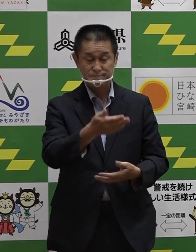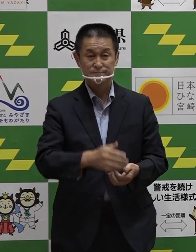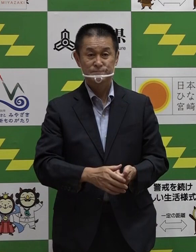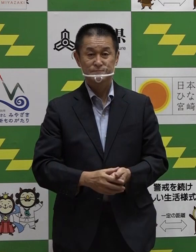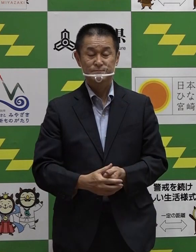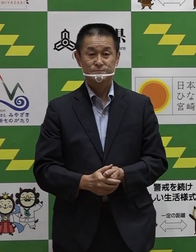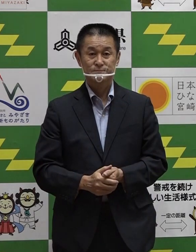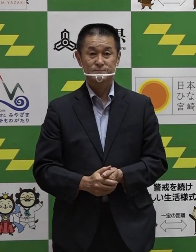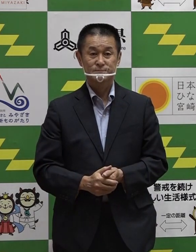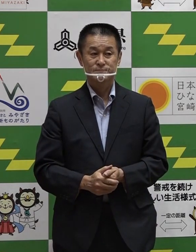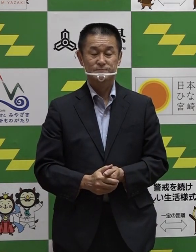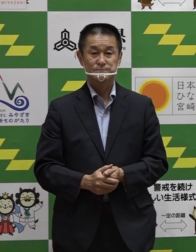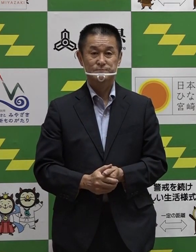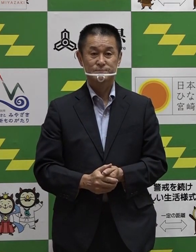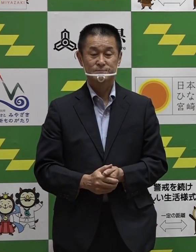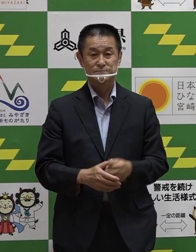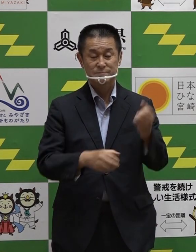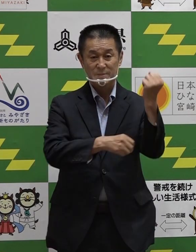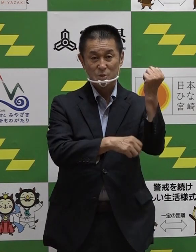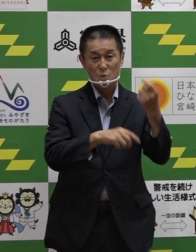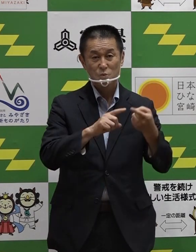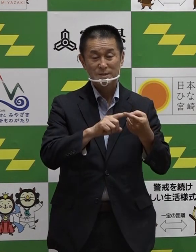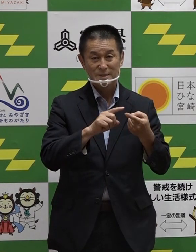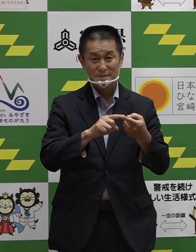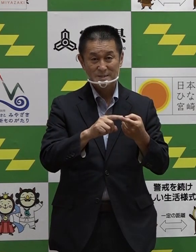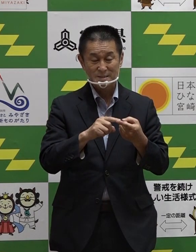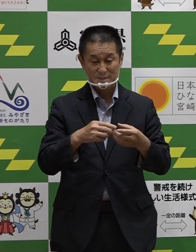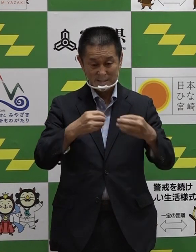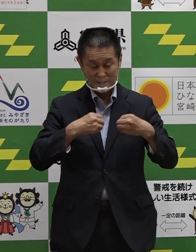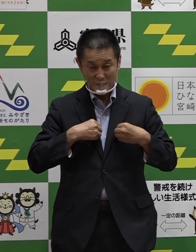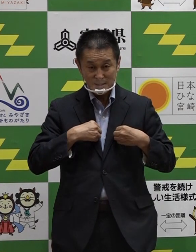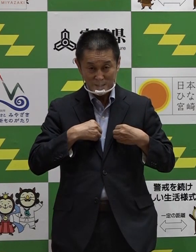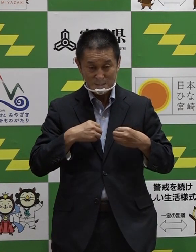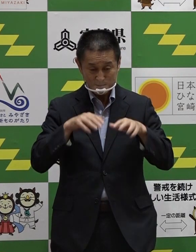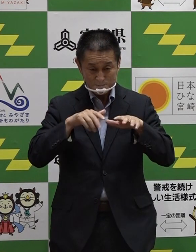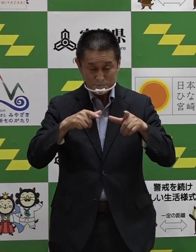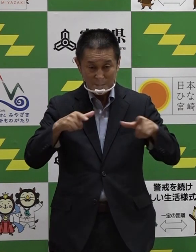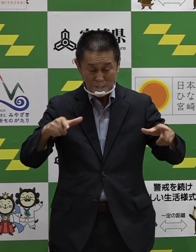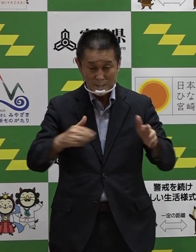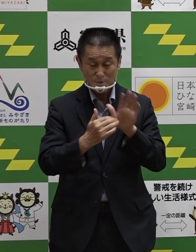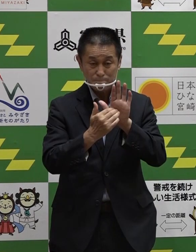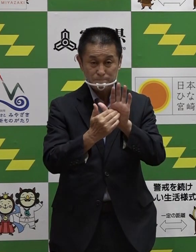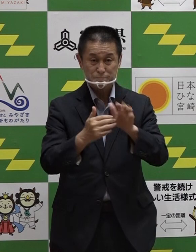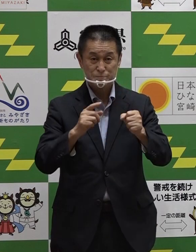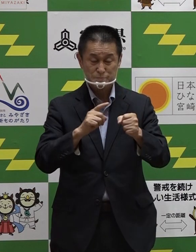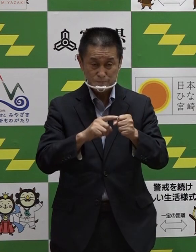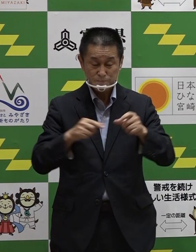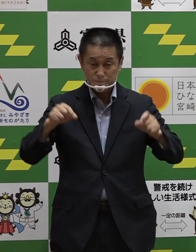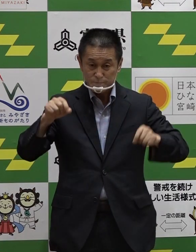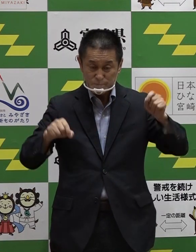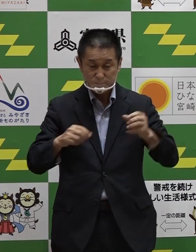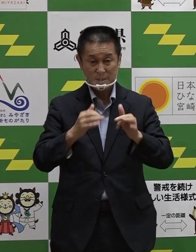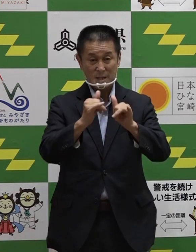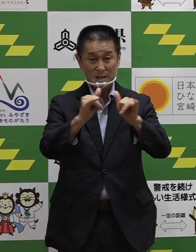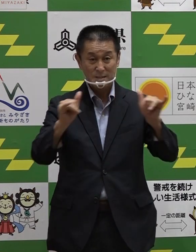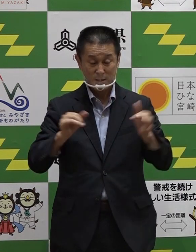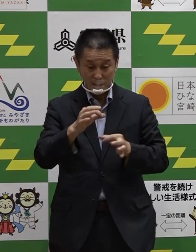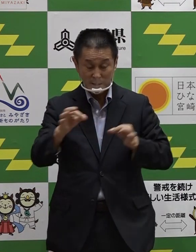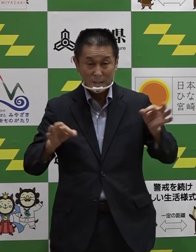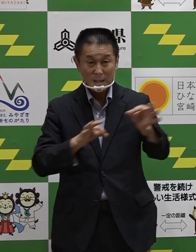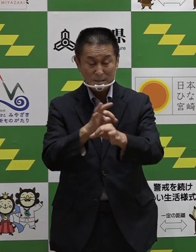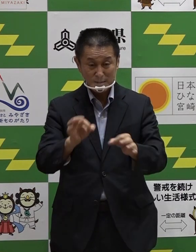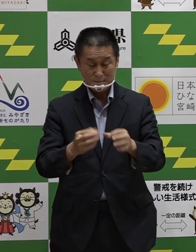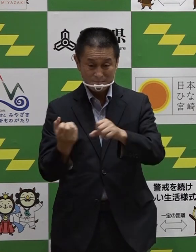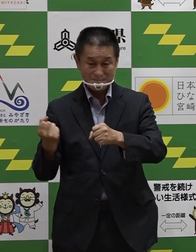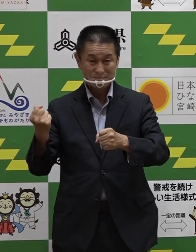で、基本的に今、感染拡大防止とのバランスを取りながら、社会経済活動を徐々に回